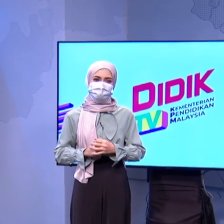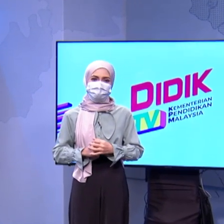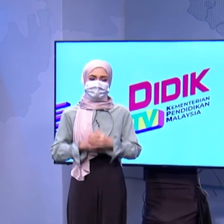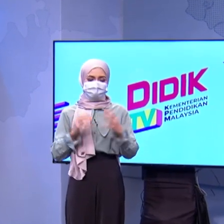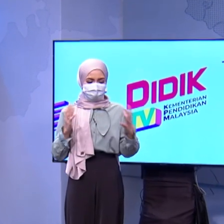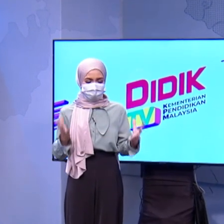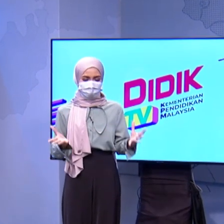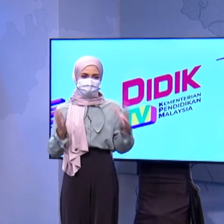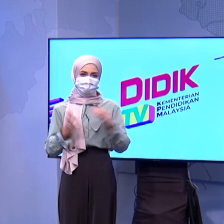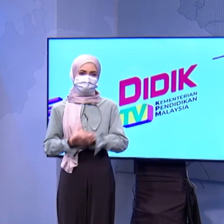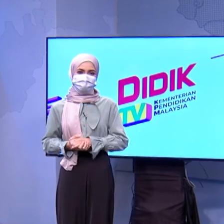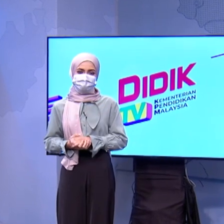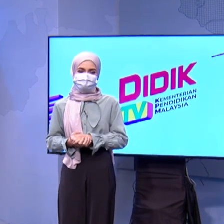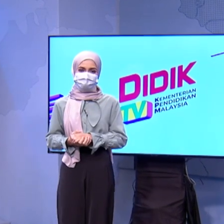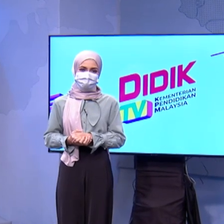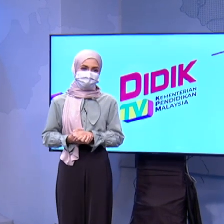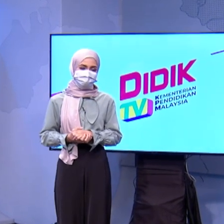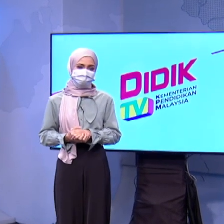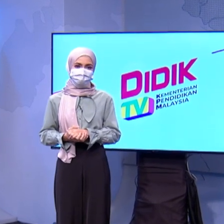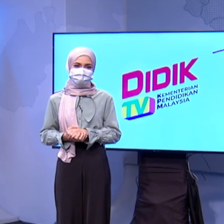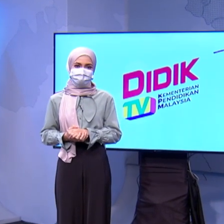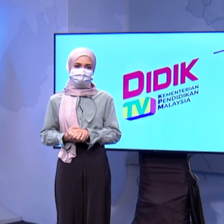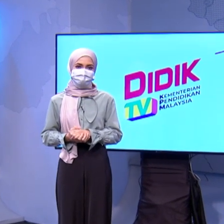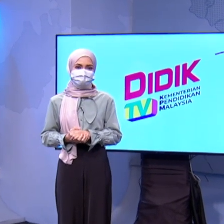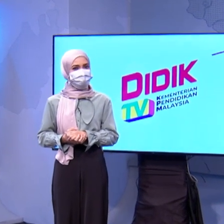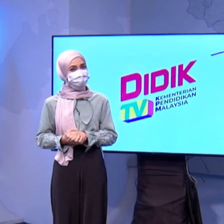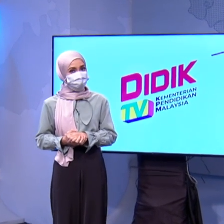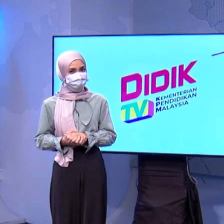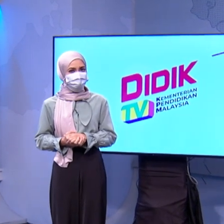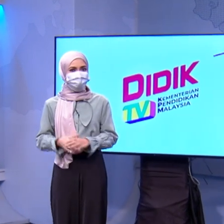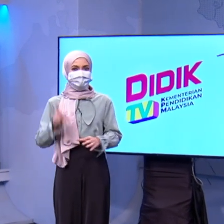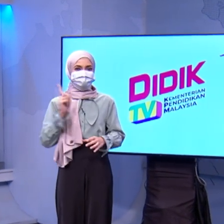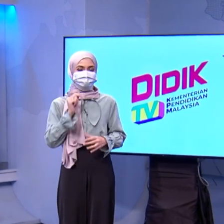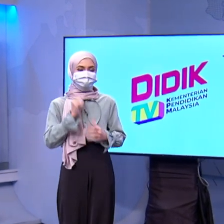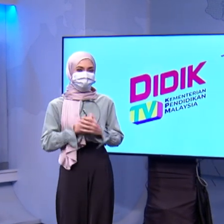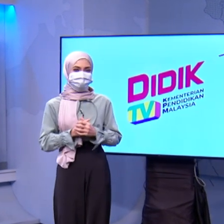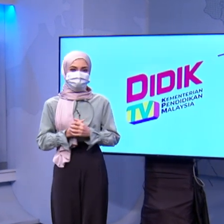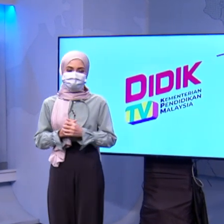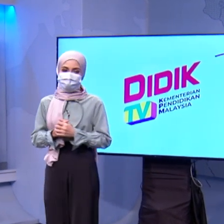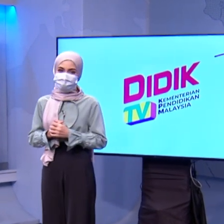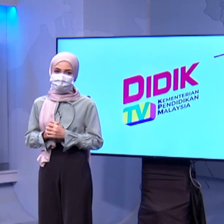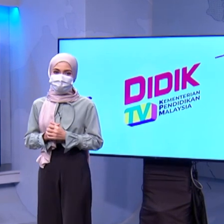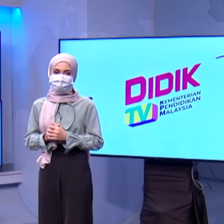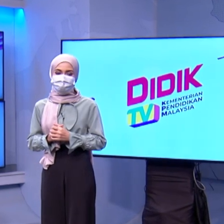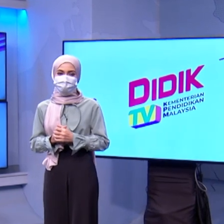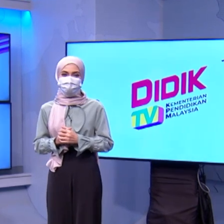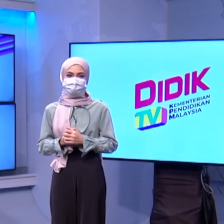dan jangan lupa untuk cuci tangan dengan bersih guna air dan sabun serta gunakan japung pas mikuma sekiranya perlu hari ini topik